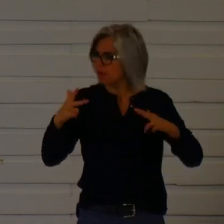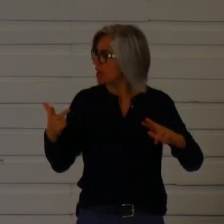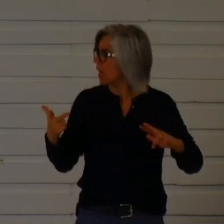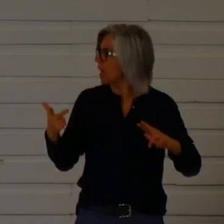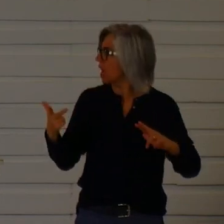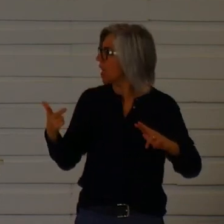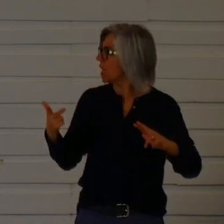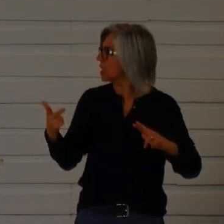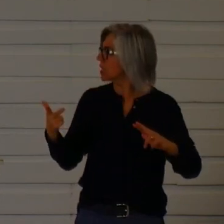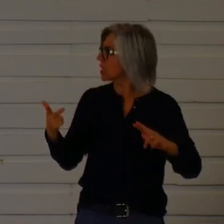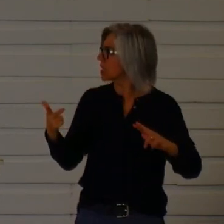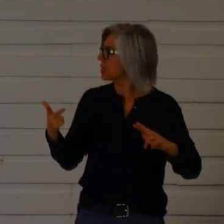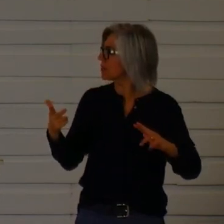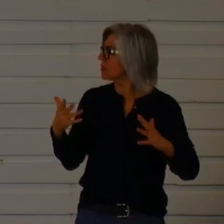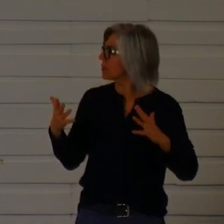è dovuto dal pastore,